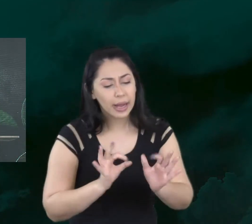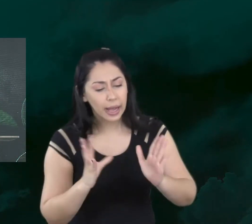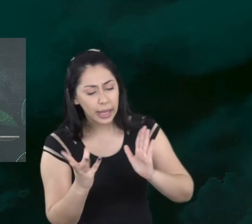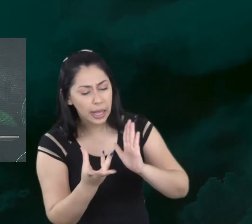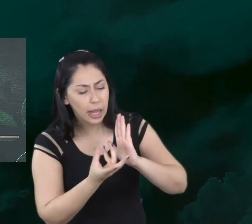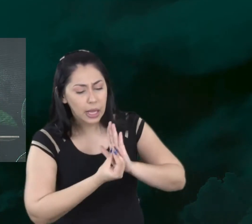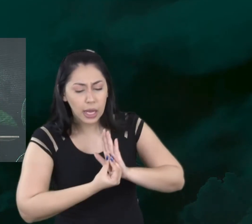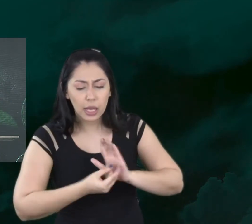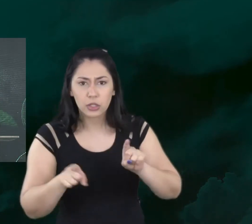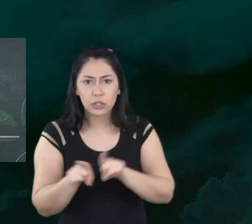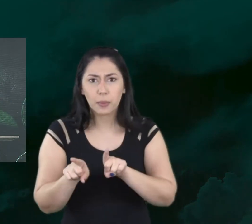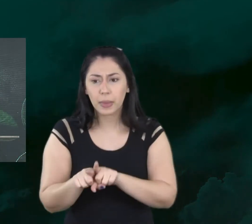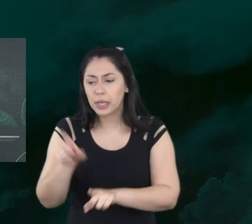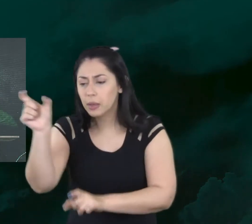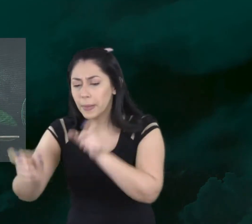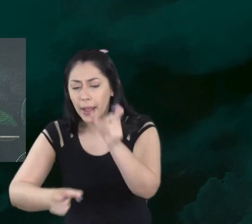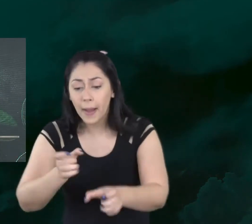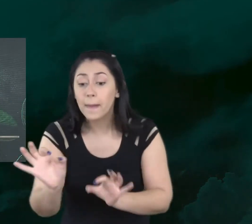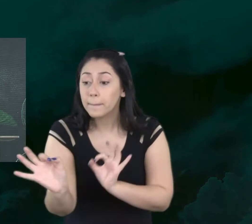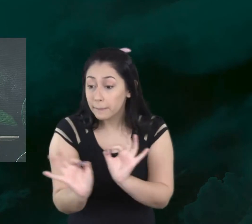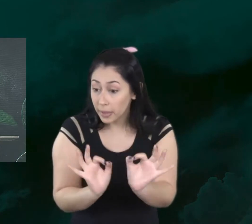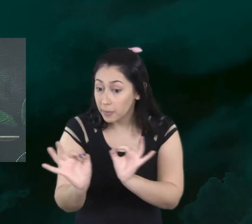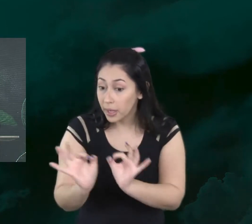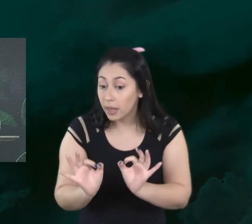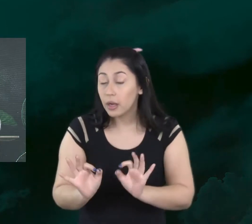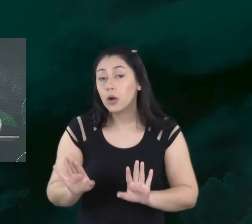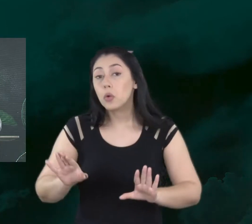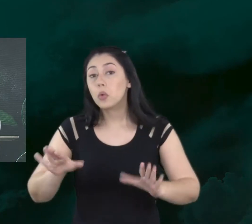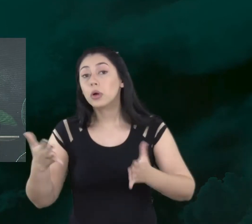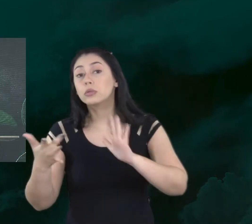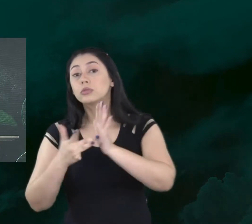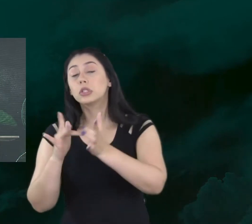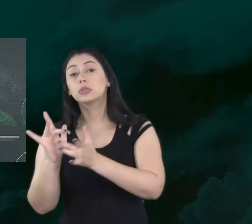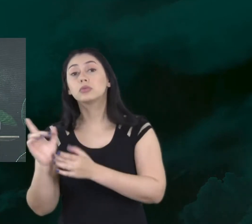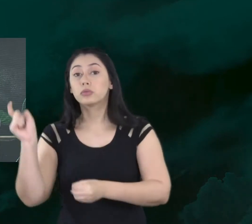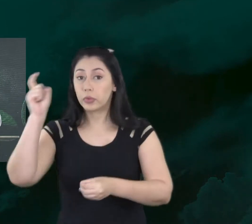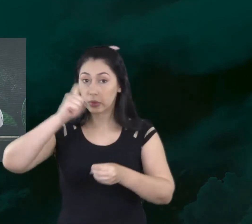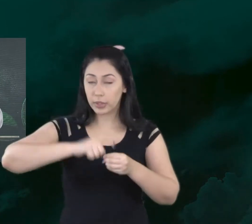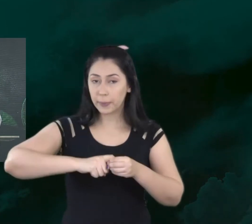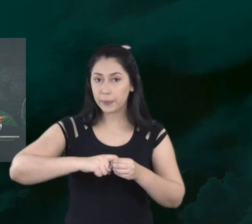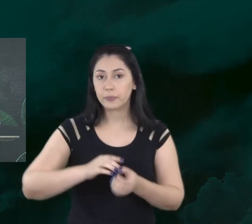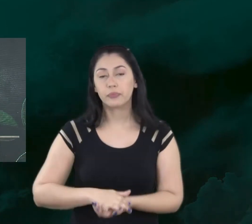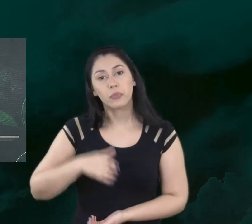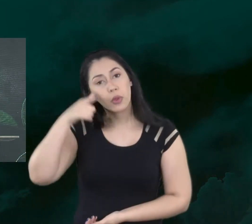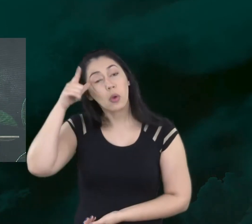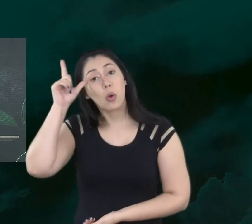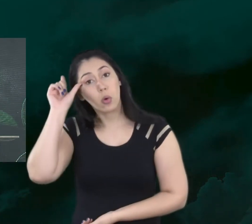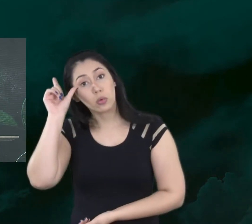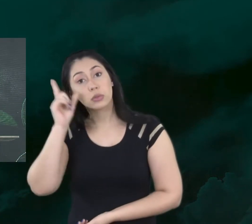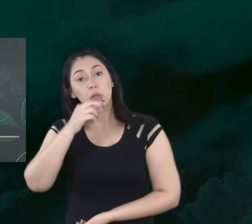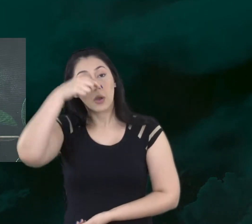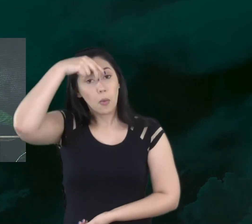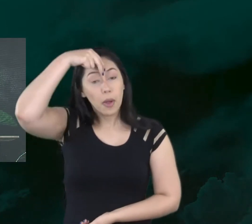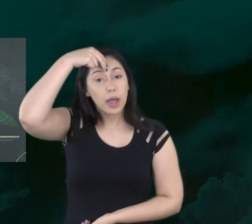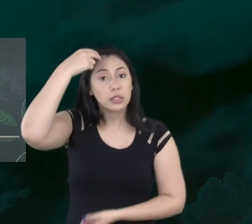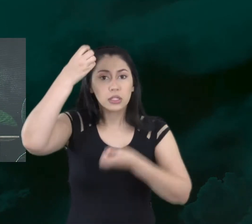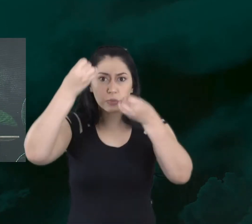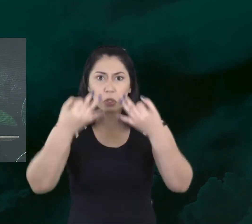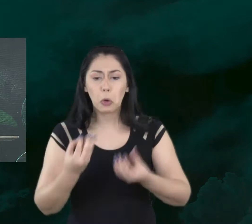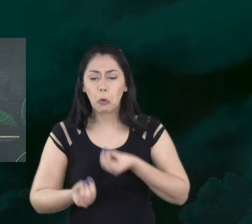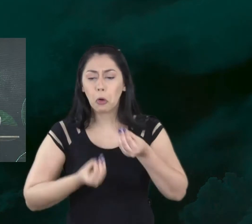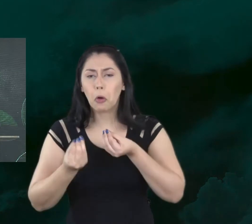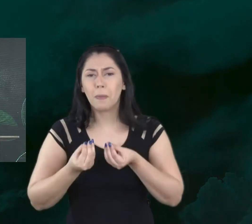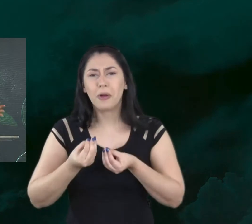os irmãos para a volta do Senhor, né? O irmão Esdras ontem falou sobre a vacina, né? E nós